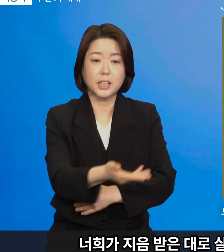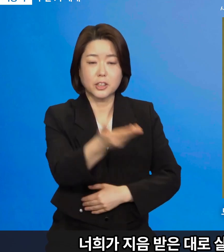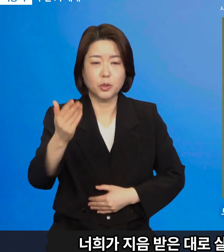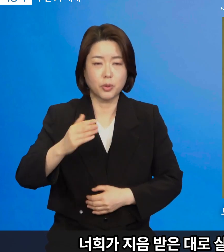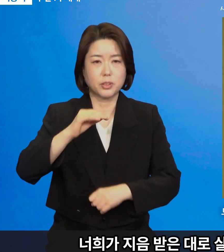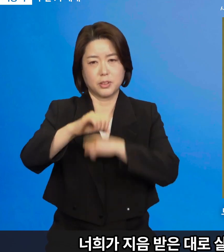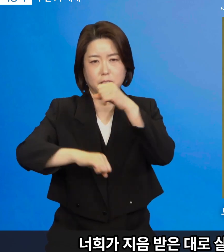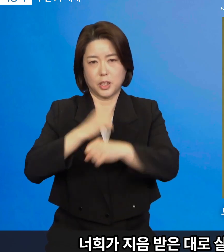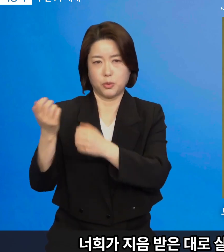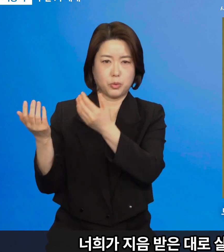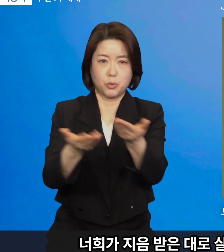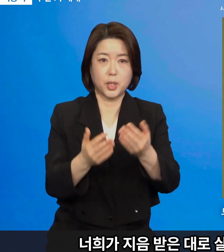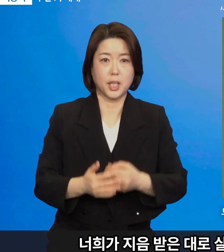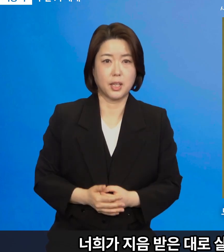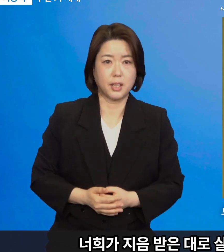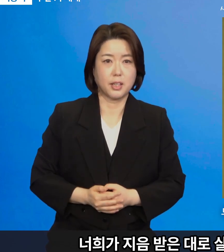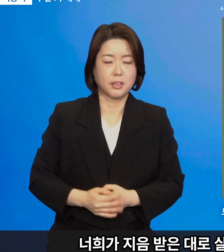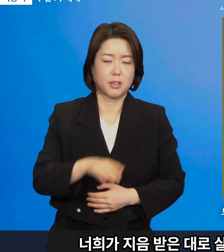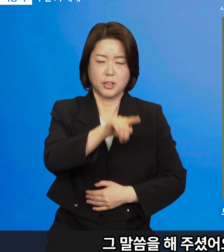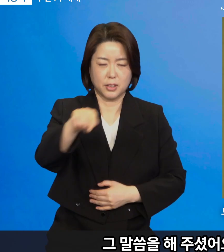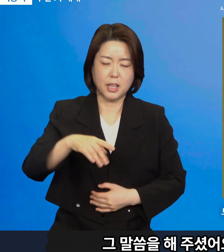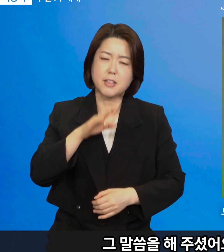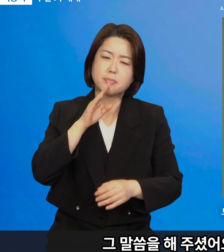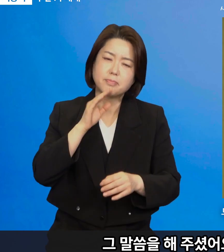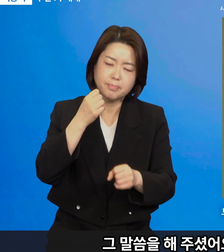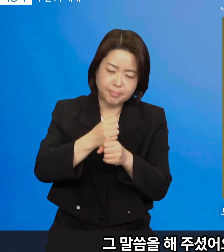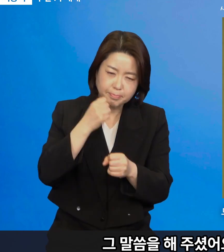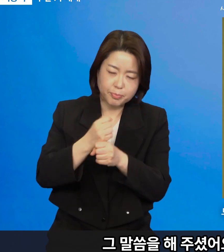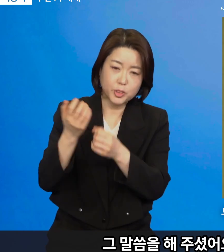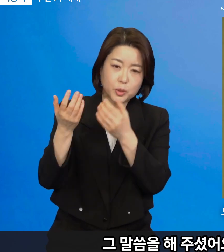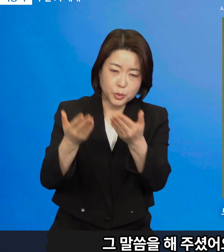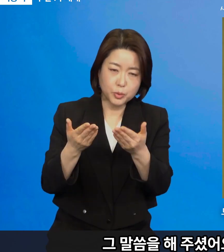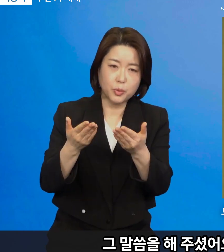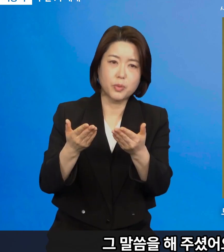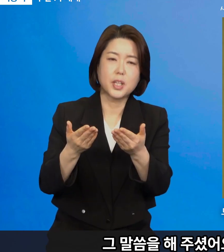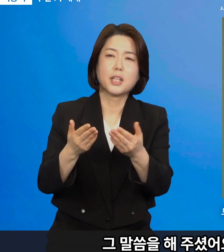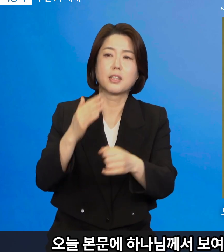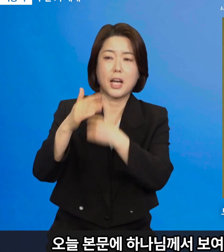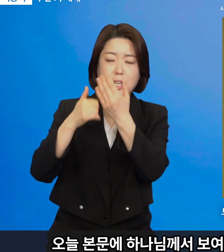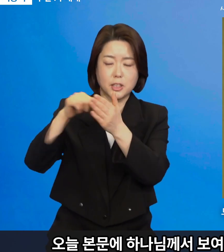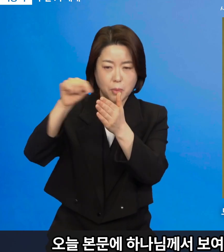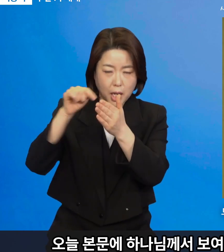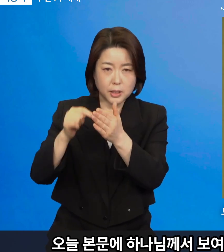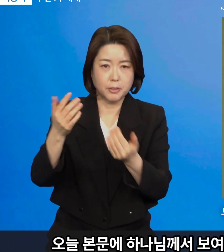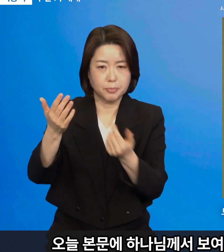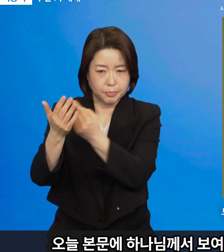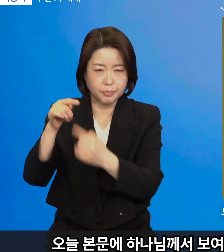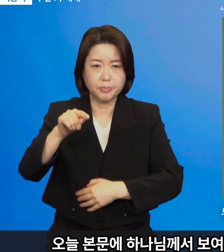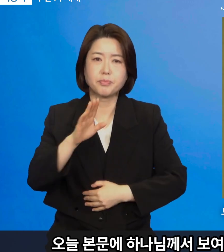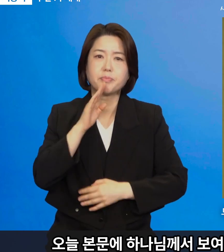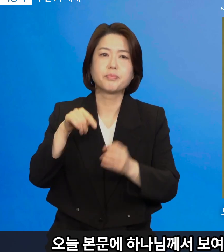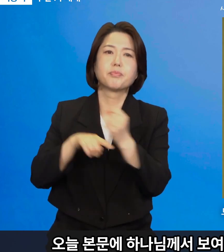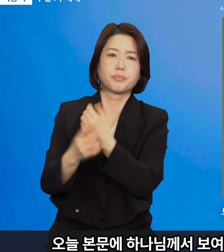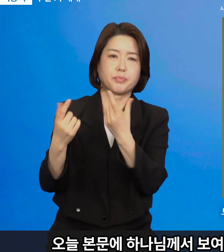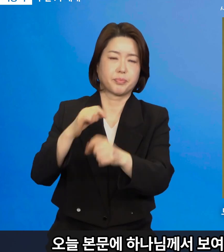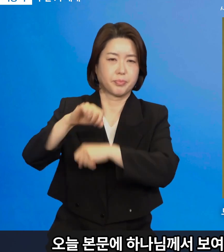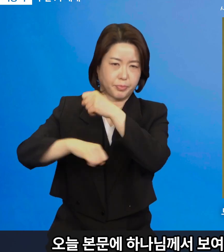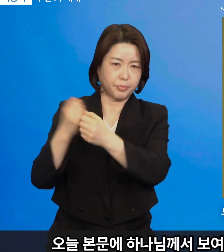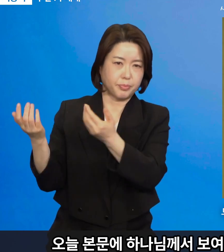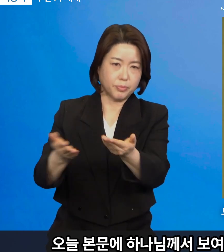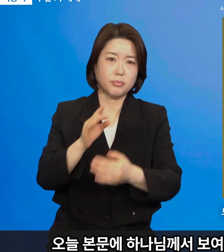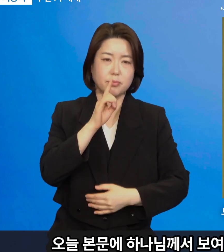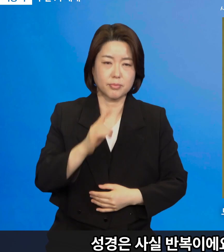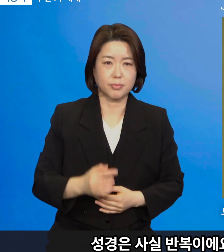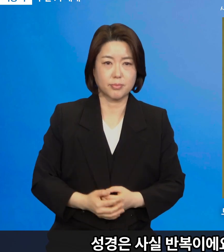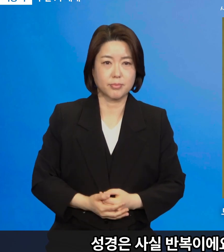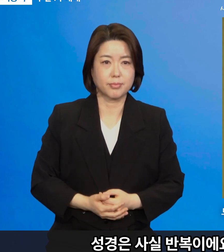너희가 지음 받은 대로 살아가는 것이 참된 자유다, 그 말씀을 해주셨어요. 동일한 얘기입니다. 오늘 본문에 하나님께서 보여주신 것이 똑같은